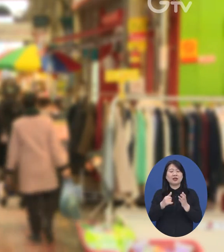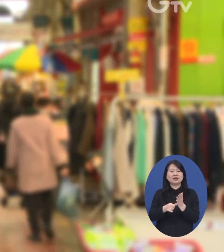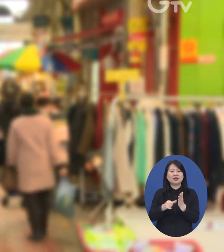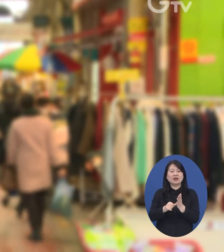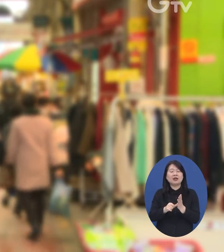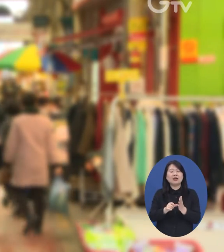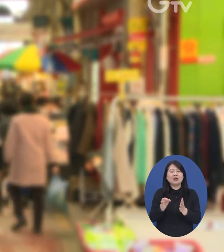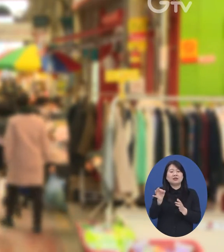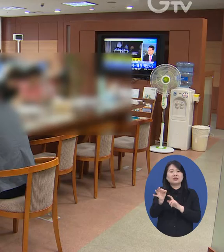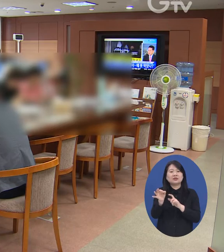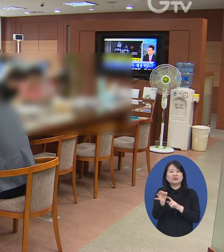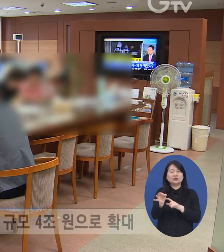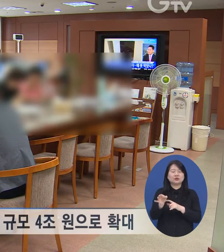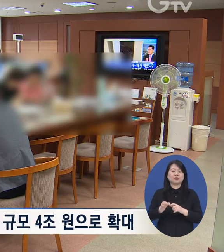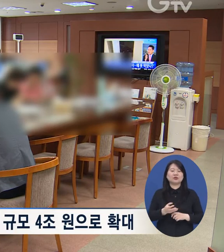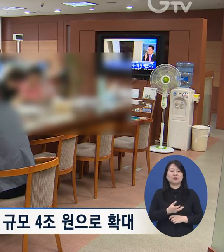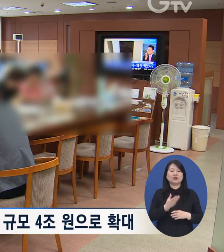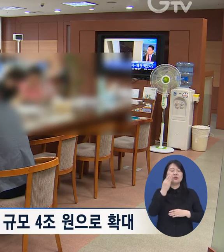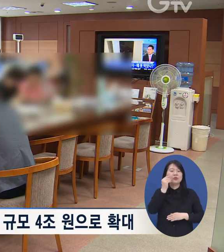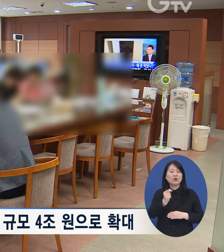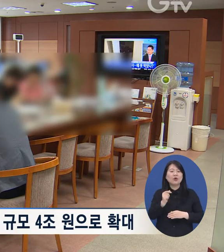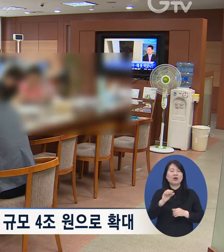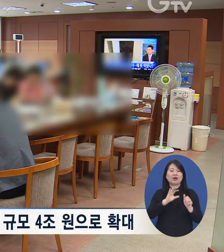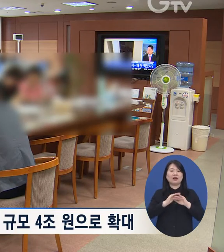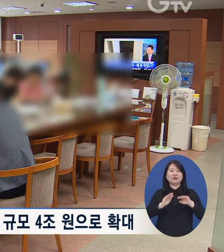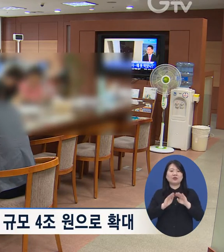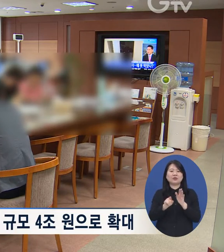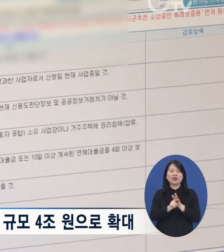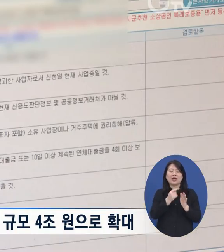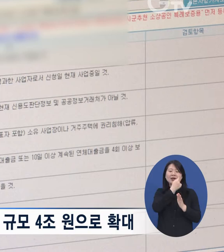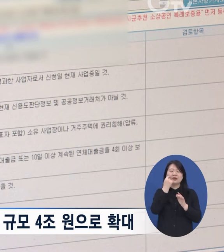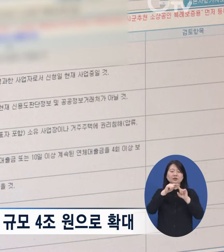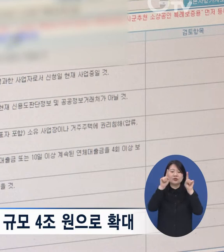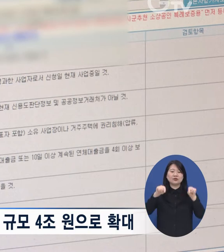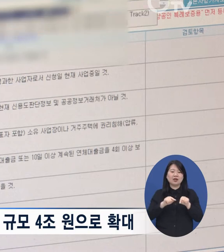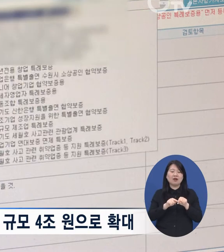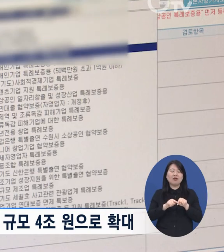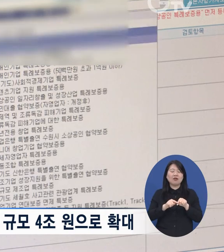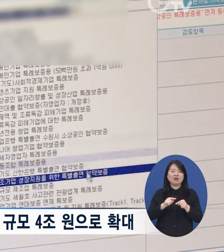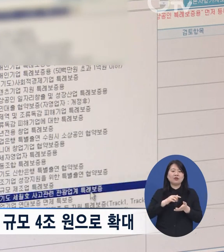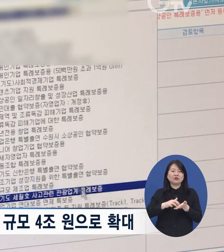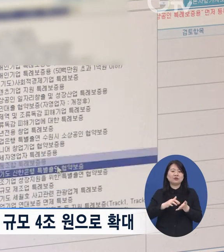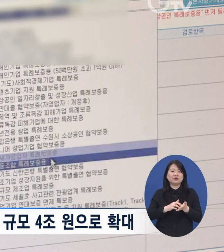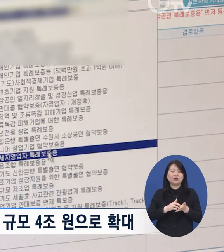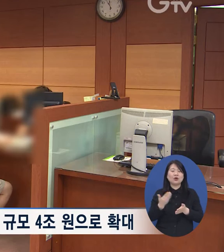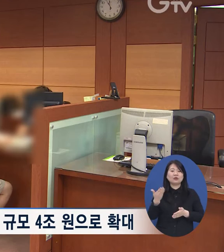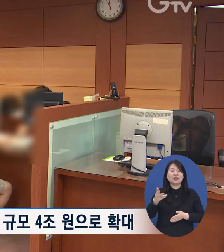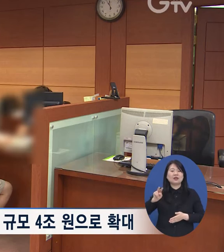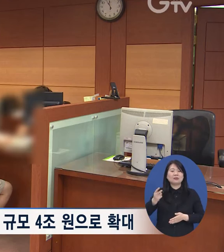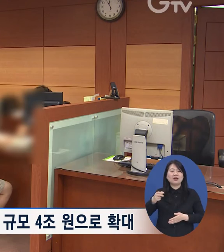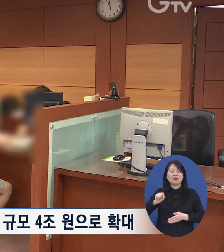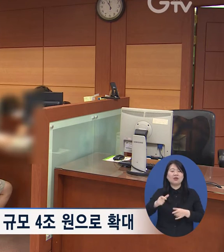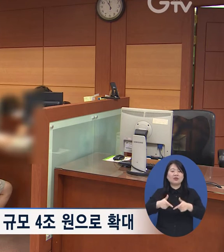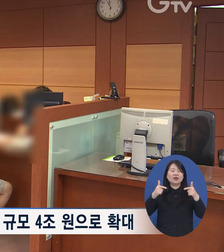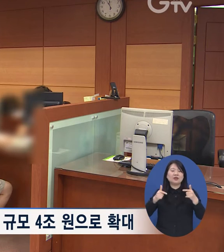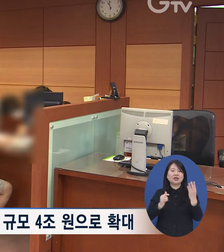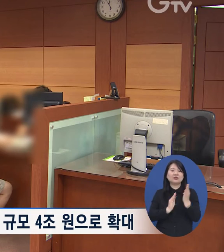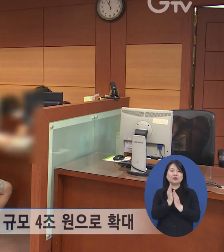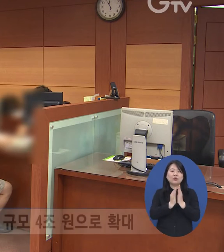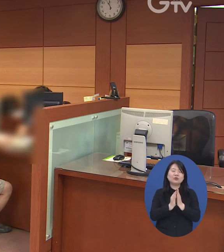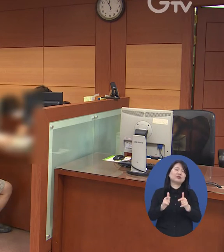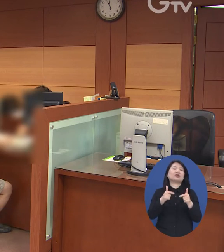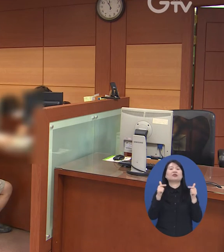유동성 위기를 해결하기 위해 경기 신보를 통한 보증서 발급 규모를 기존보다 9,200억 원 늘어난 4조